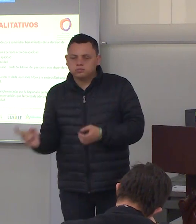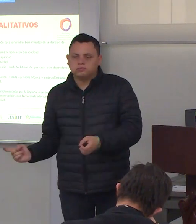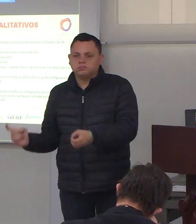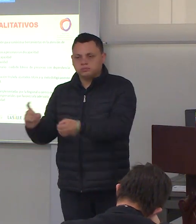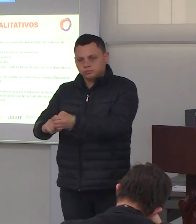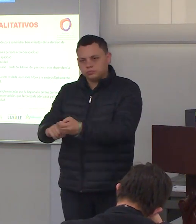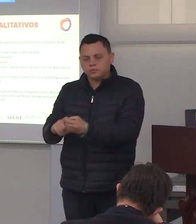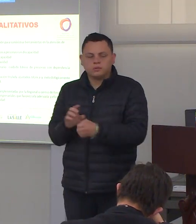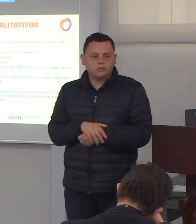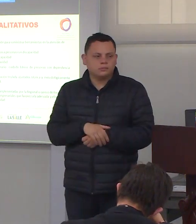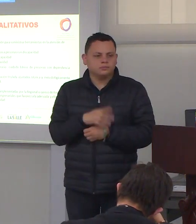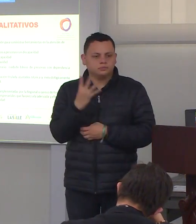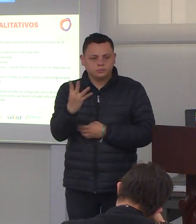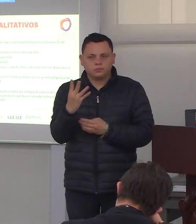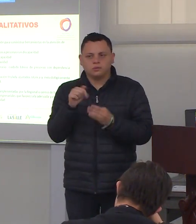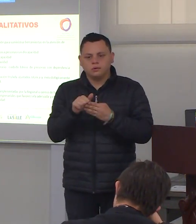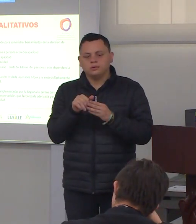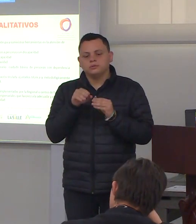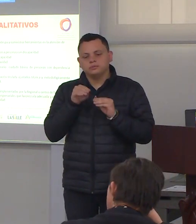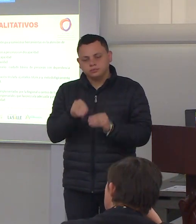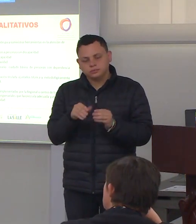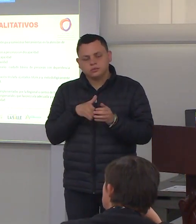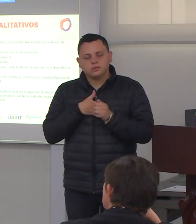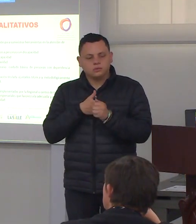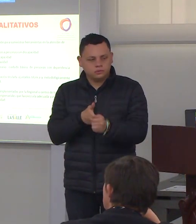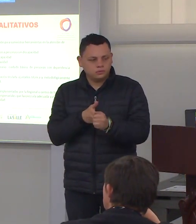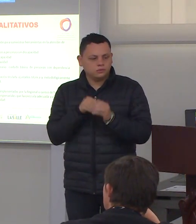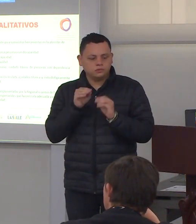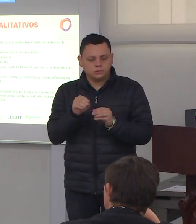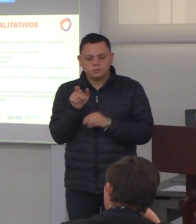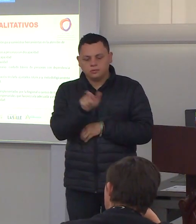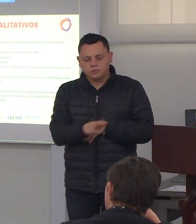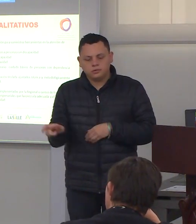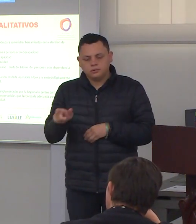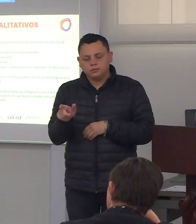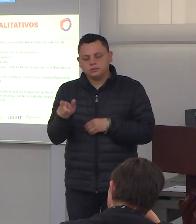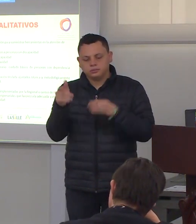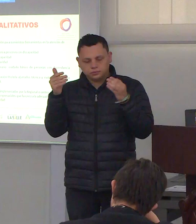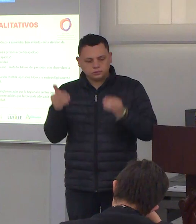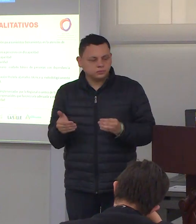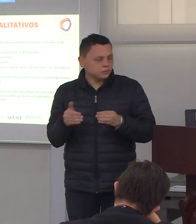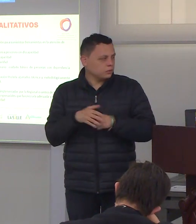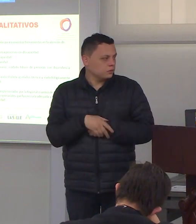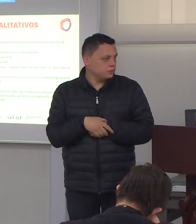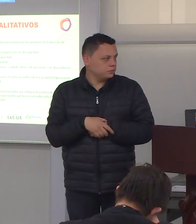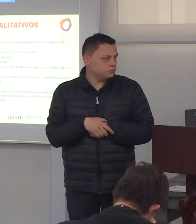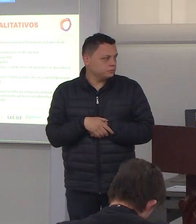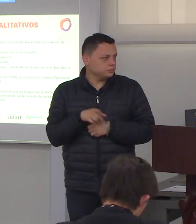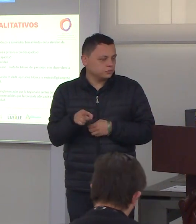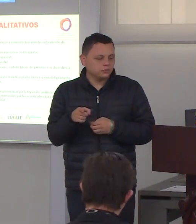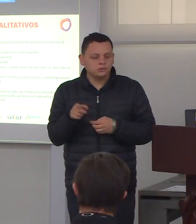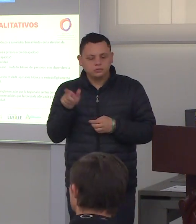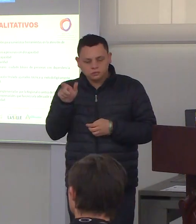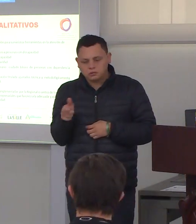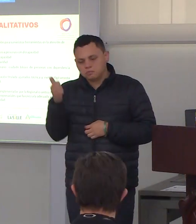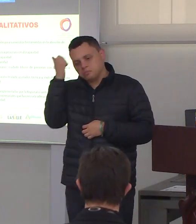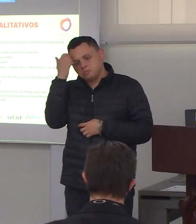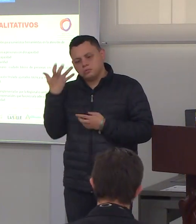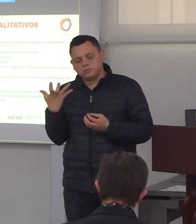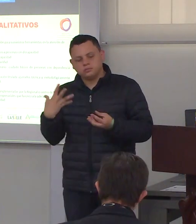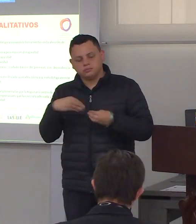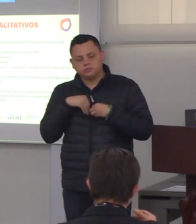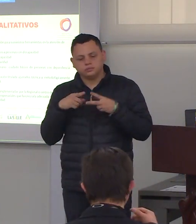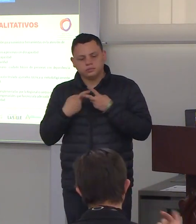son cuatro programas, orientación de procesos formativos a personas con discapacidad, que es más para instructores, docentes, donde sean